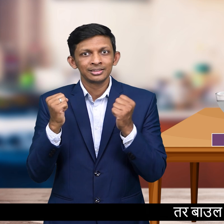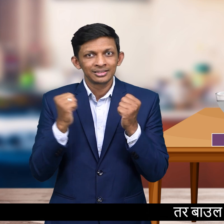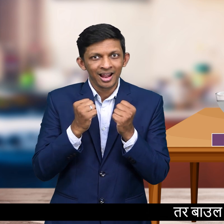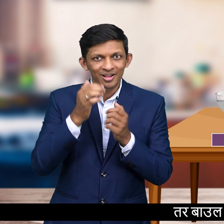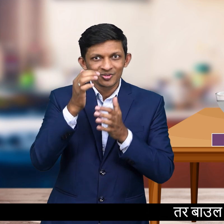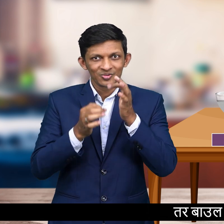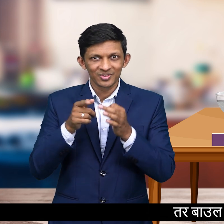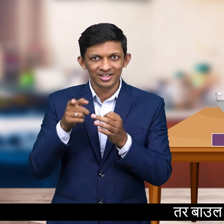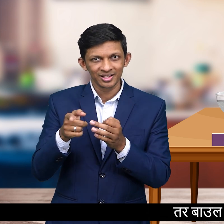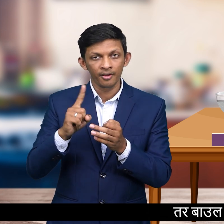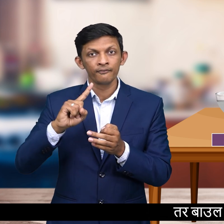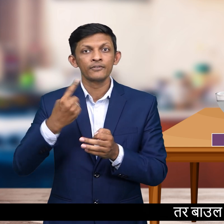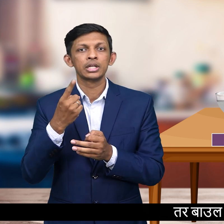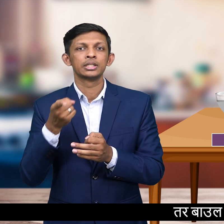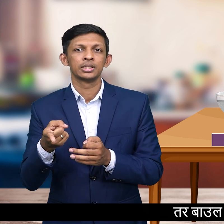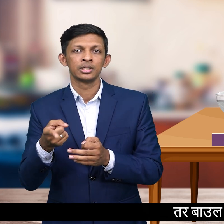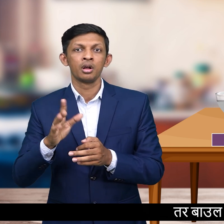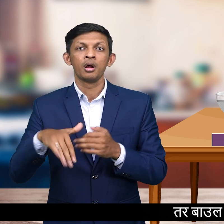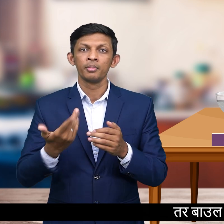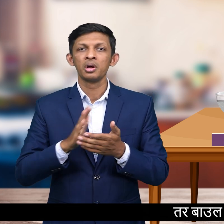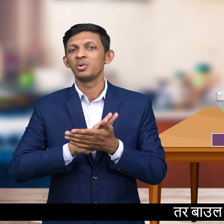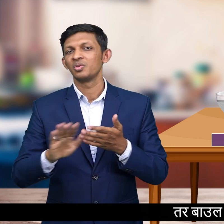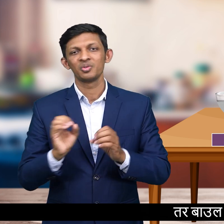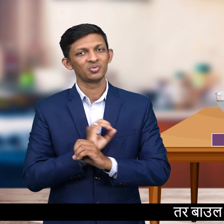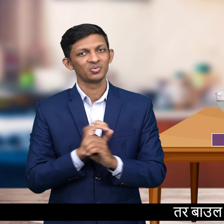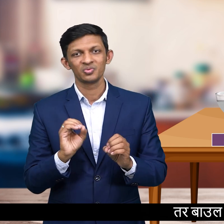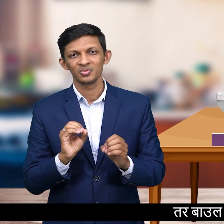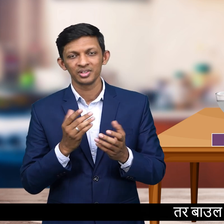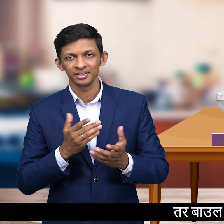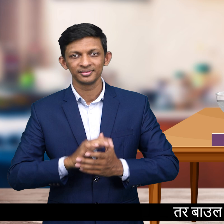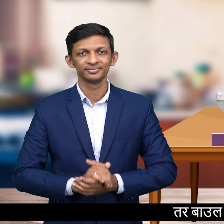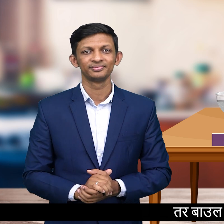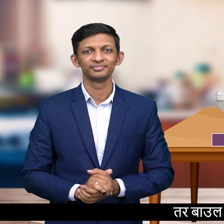मधील थंड दुधात बदल होत नाही.